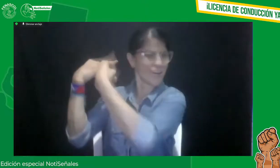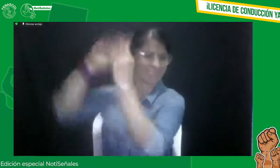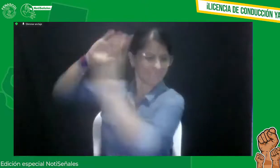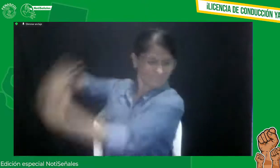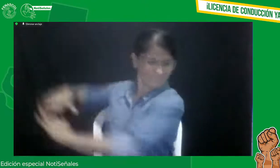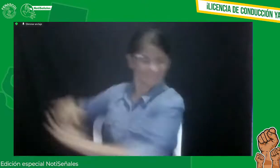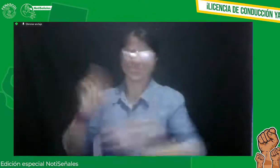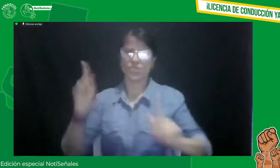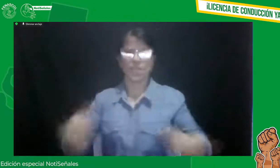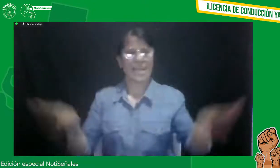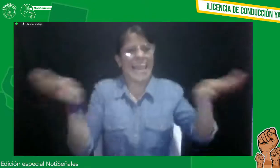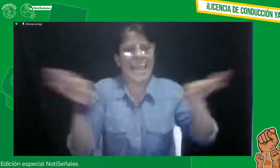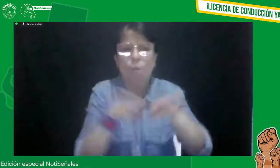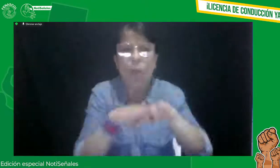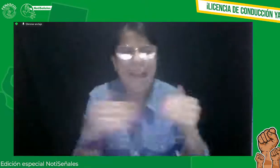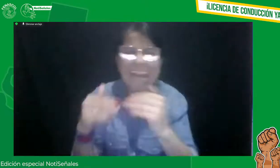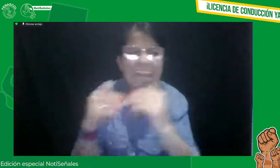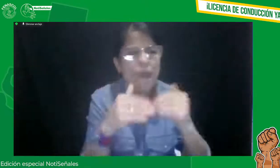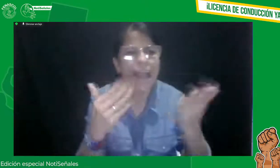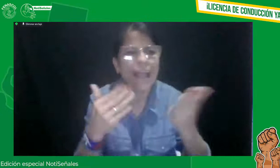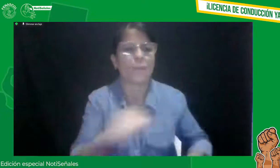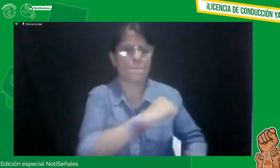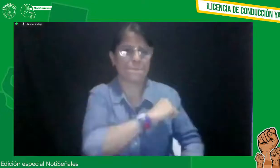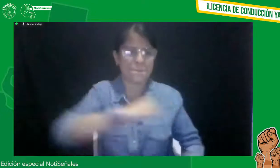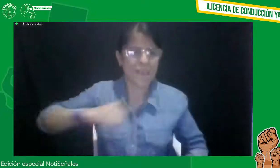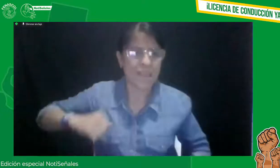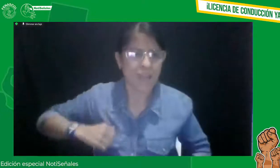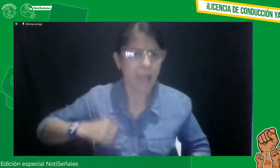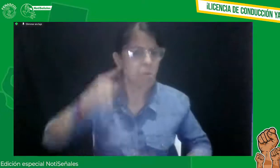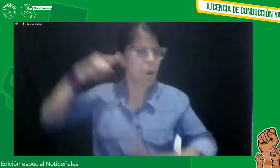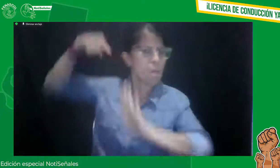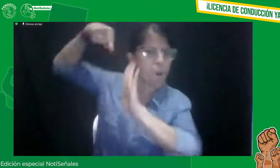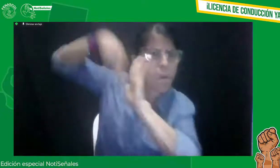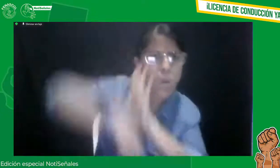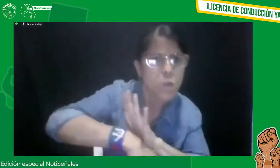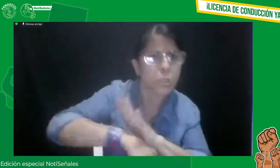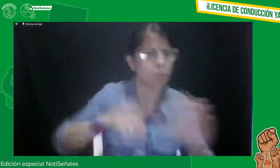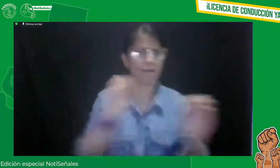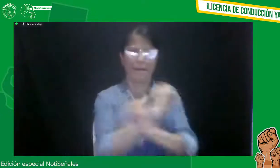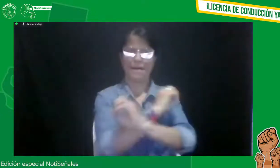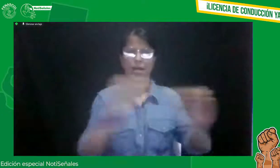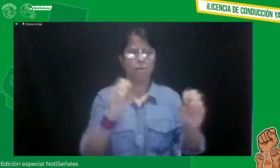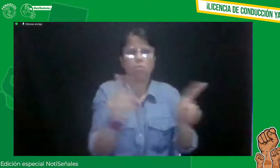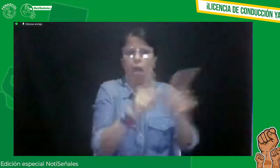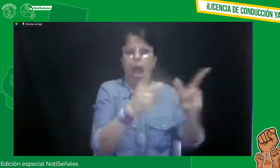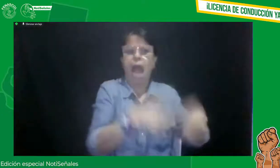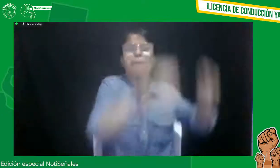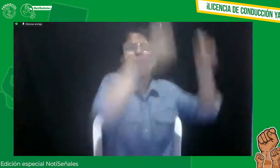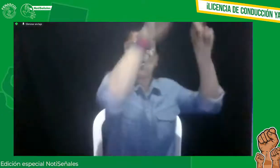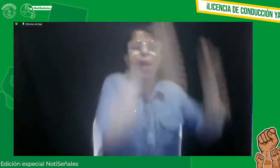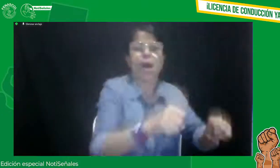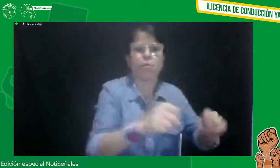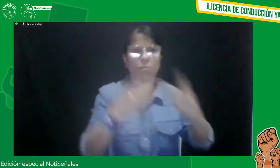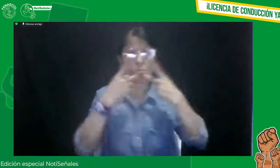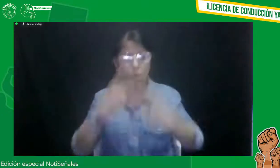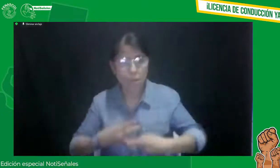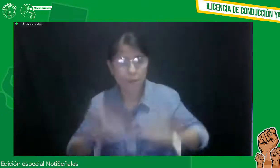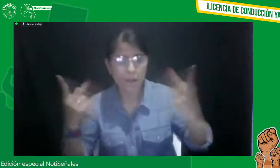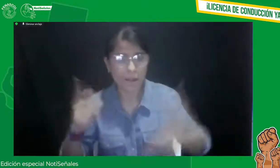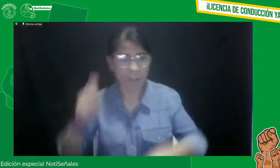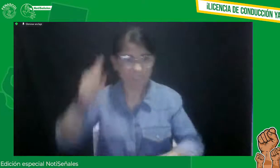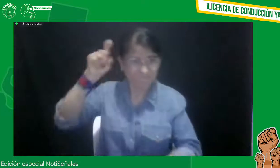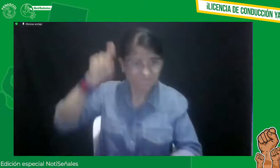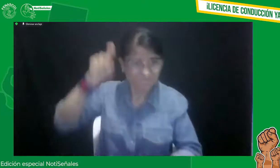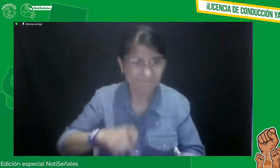conducción para esas categorías que todavía no tenemos respuesta, así como para todas las personas sordas